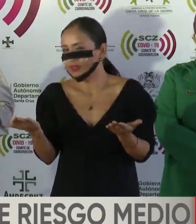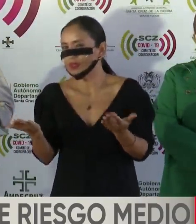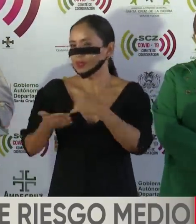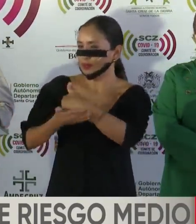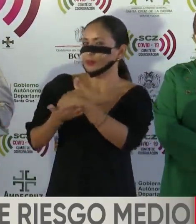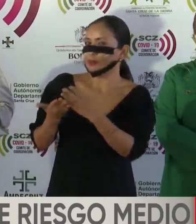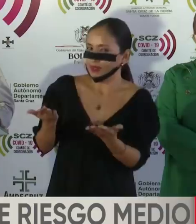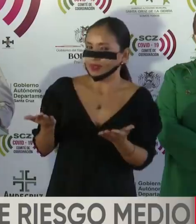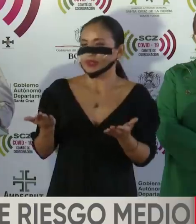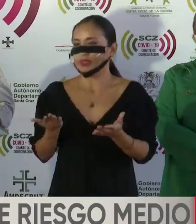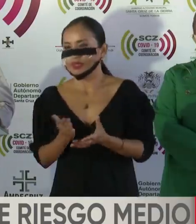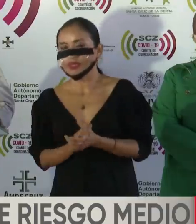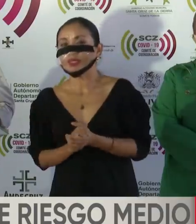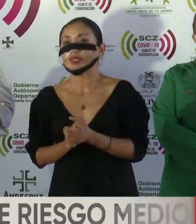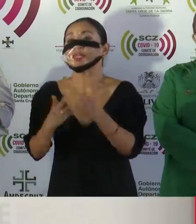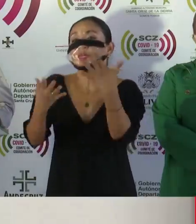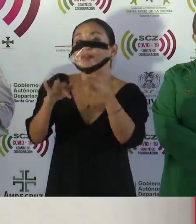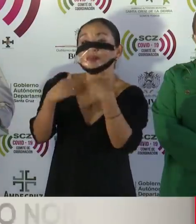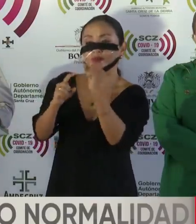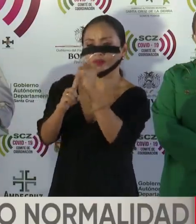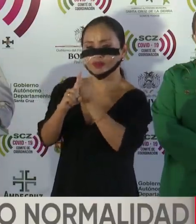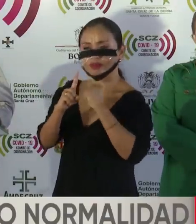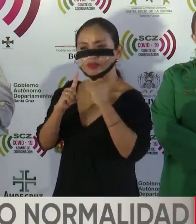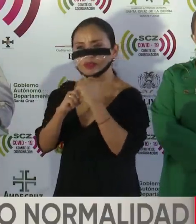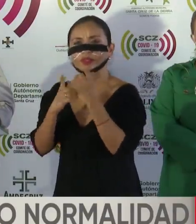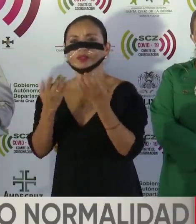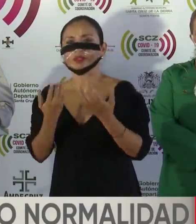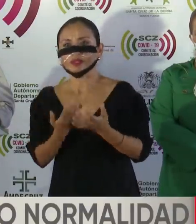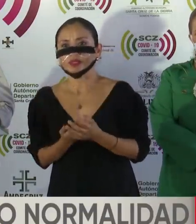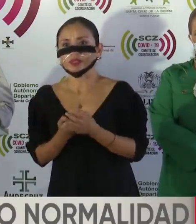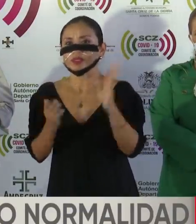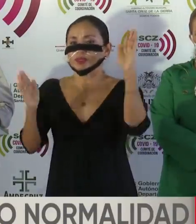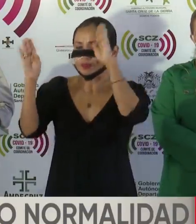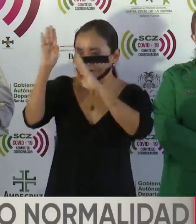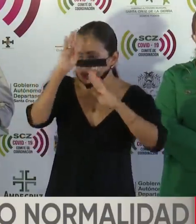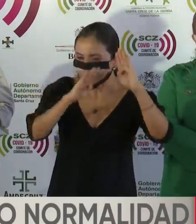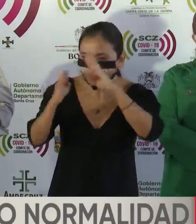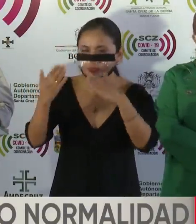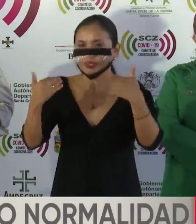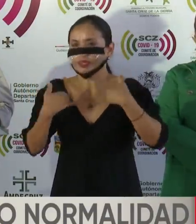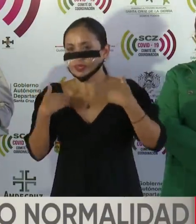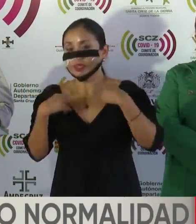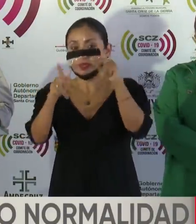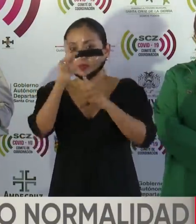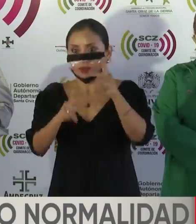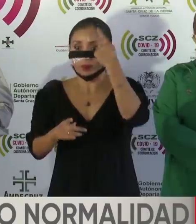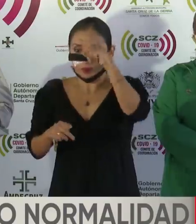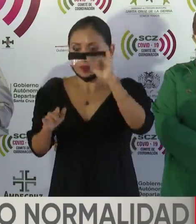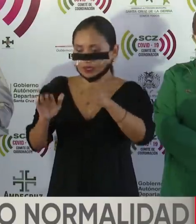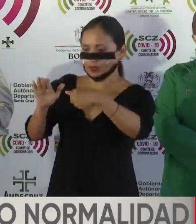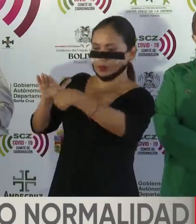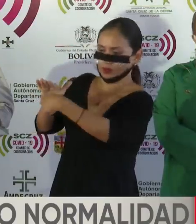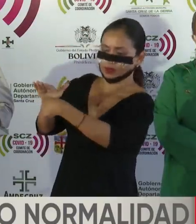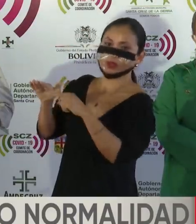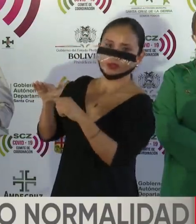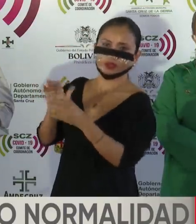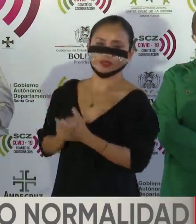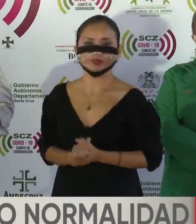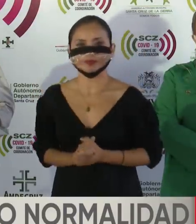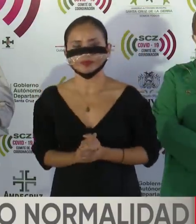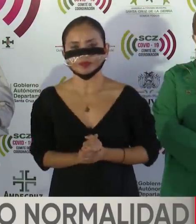la parte de la situación de preocupación que tienen los ciudadanos por esta cuarentena.